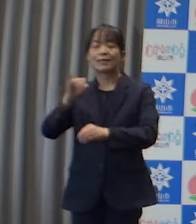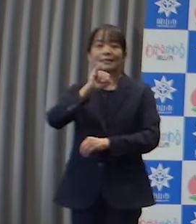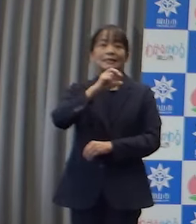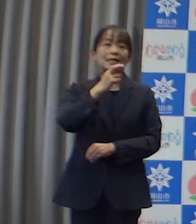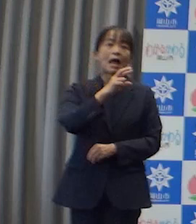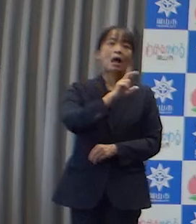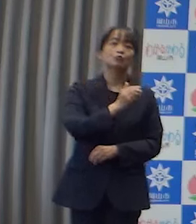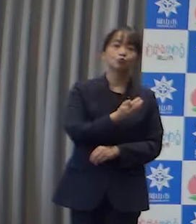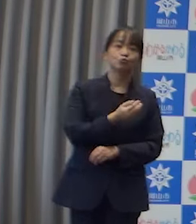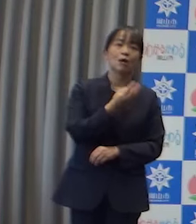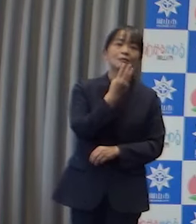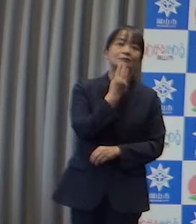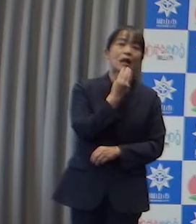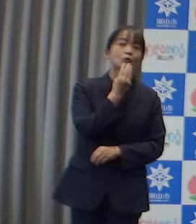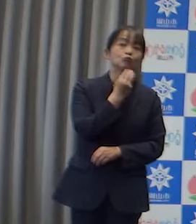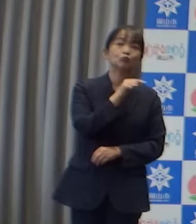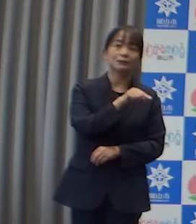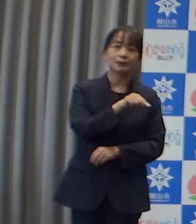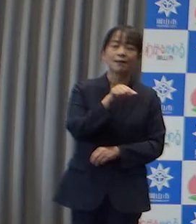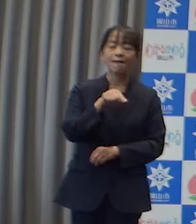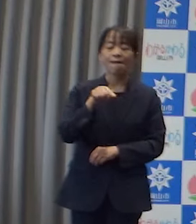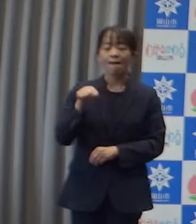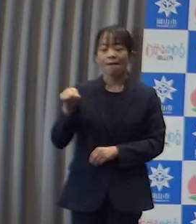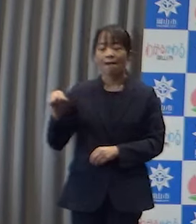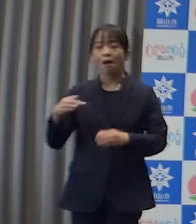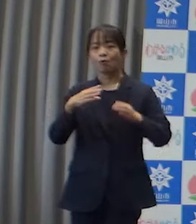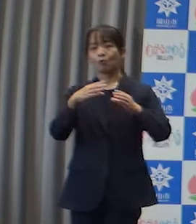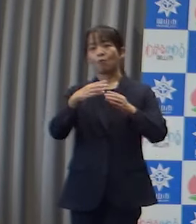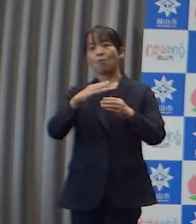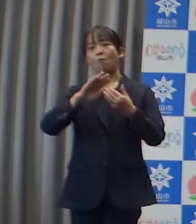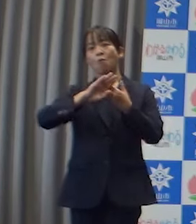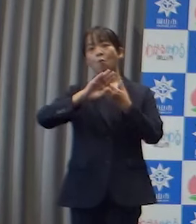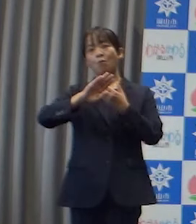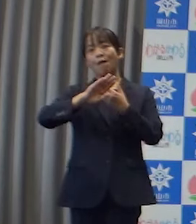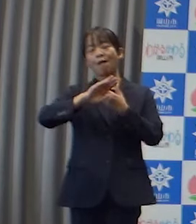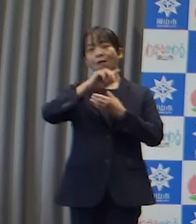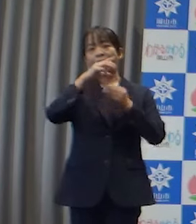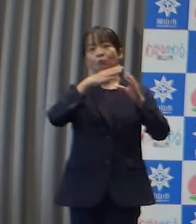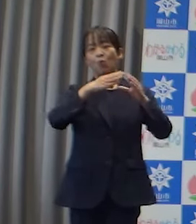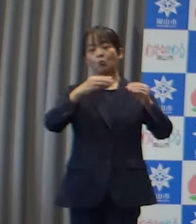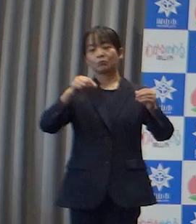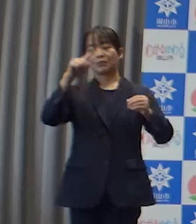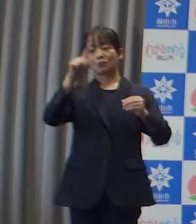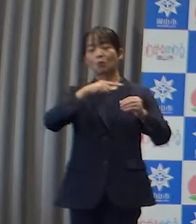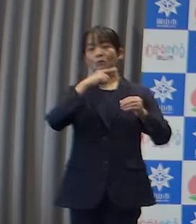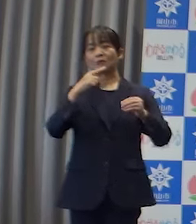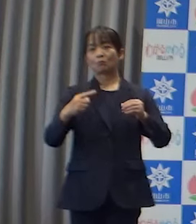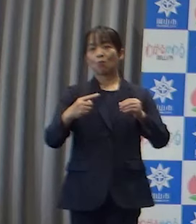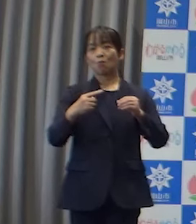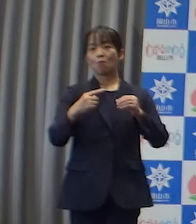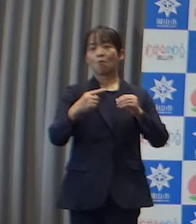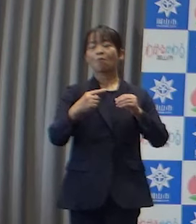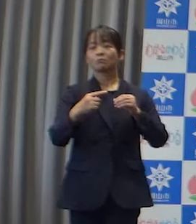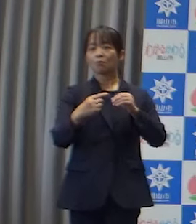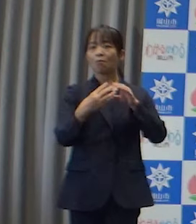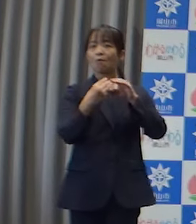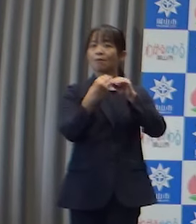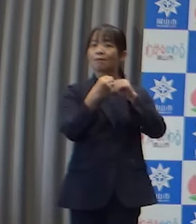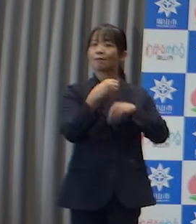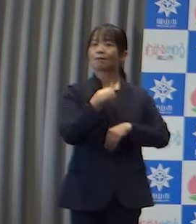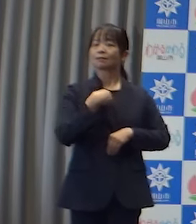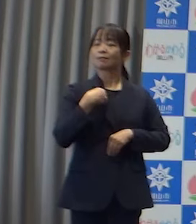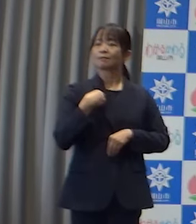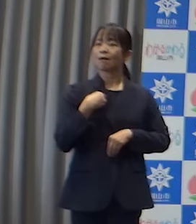方、そういった方と話すことによってですね、今までの人生観とは少し違